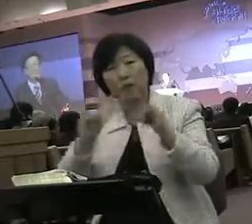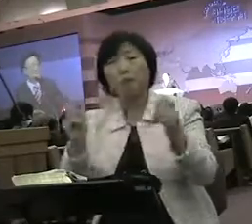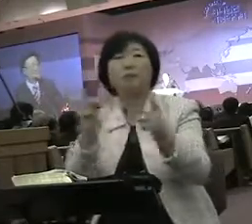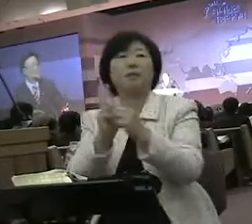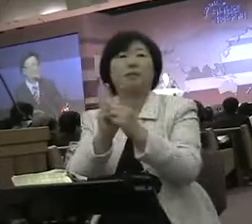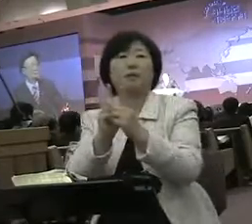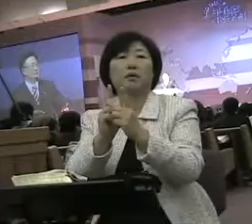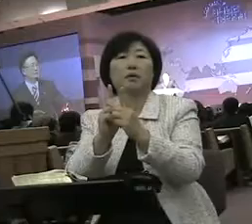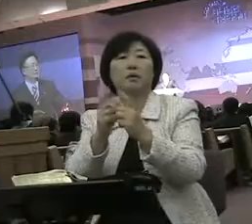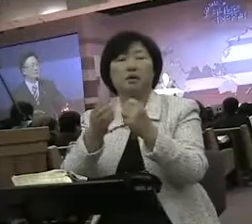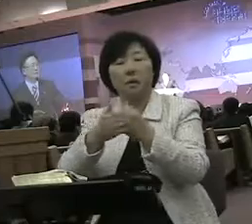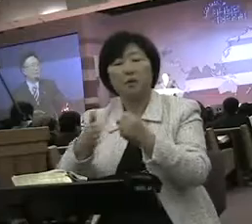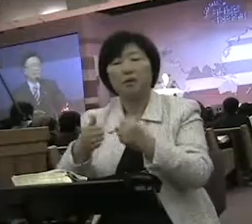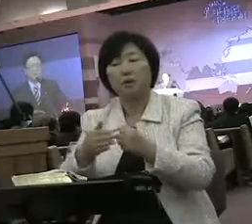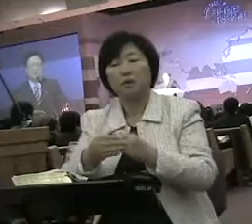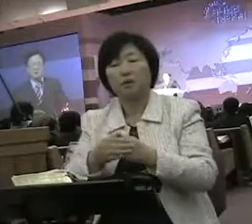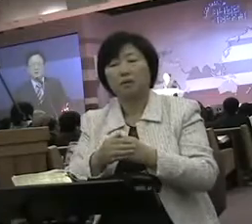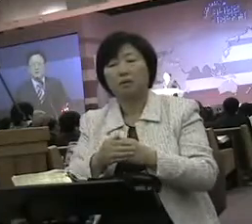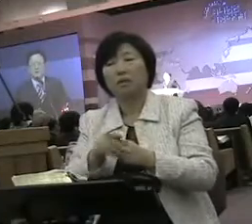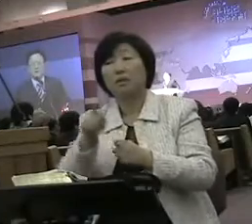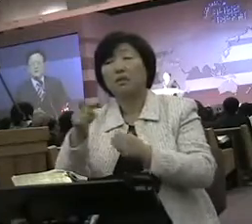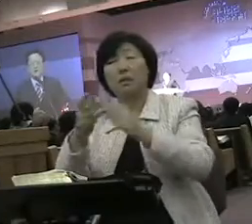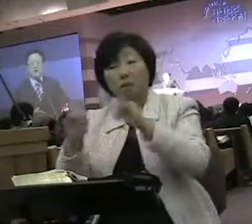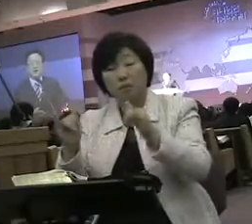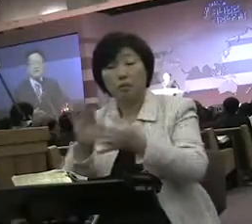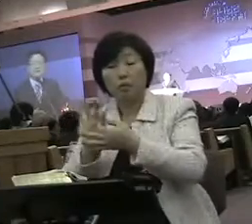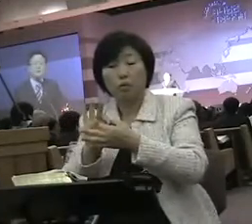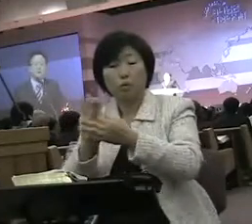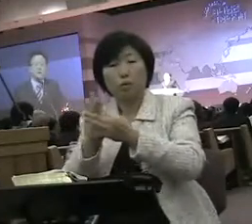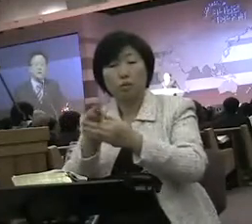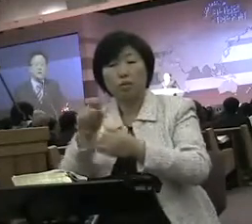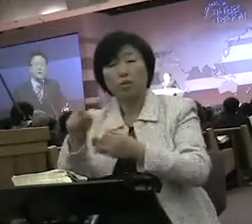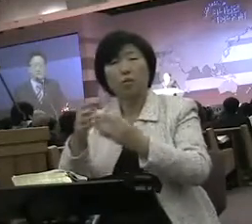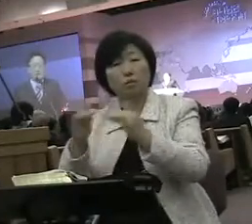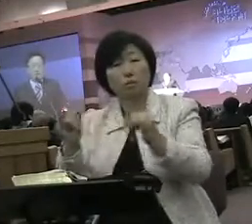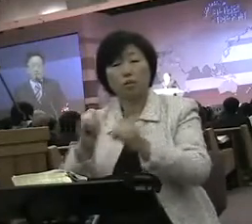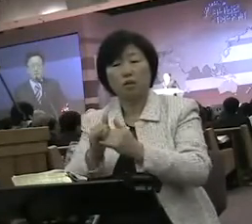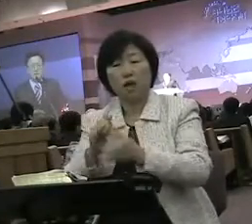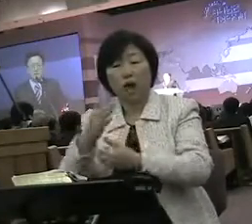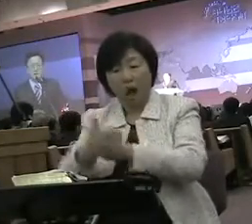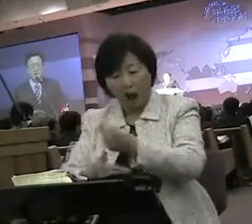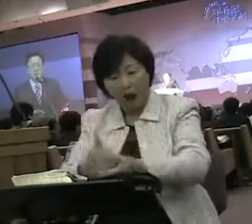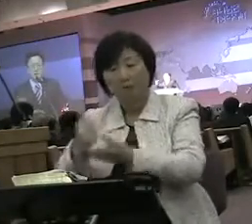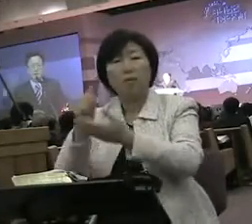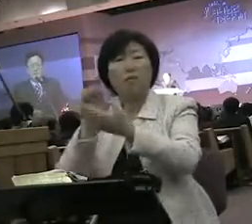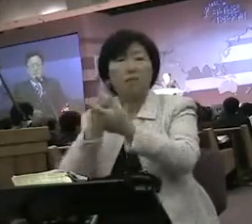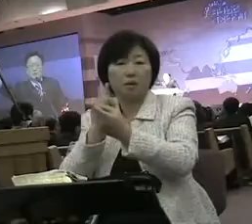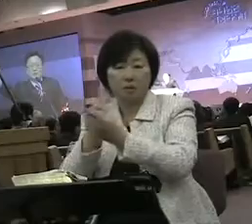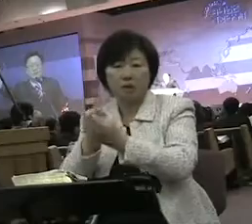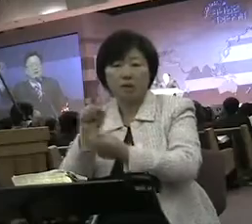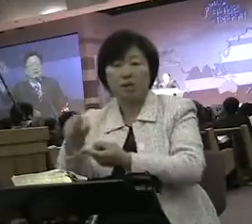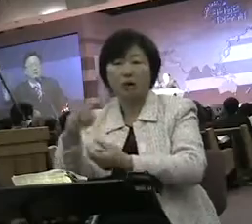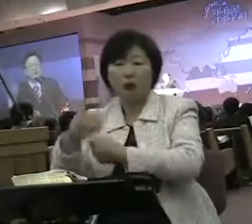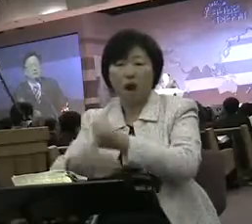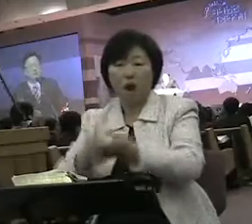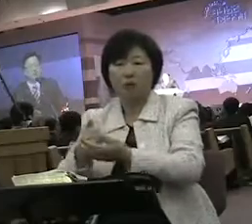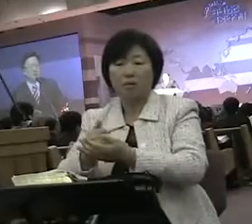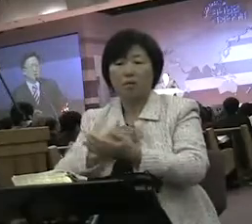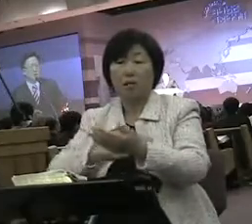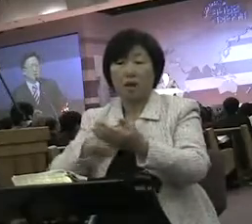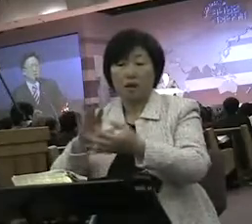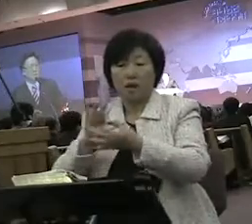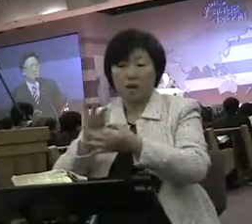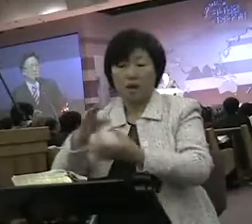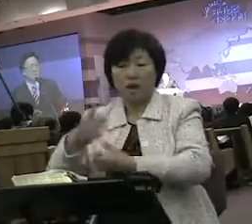그래요. 저는 그분들을 통해서 그분들의 하나님을 만났어요. 그리고 그 하나님을 나의 하나님으로